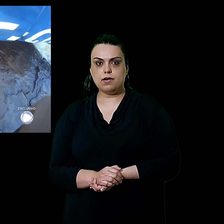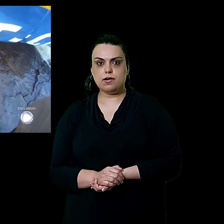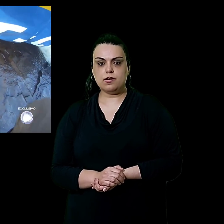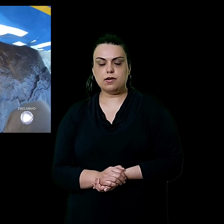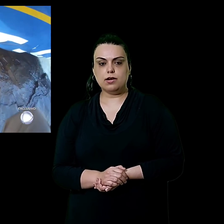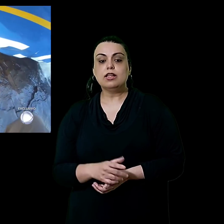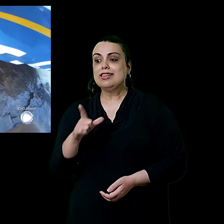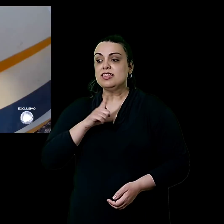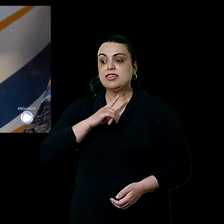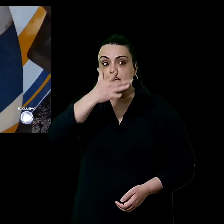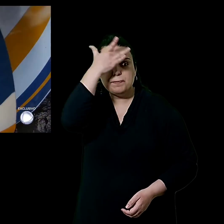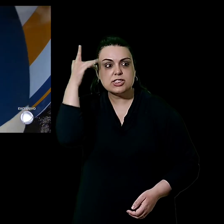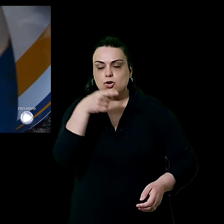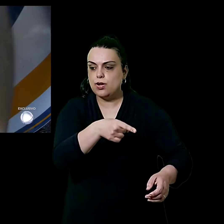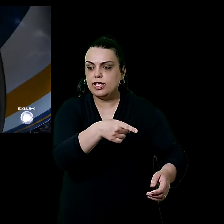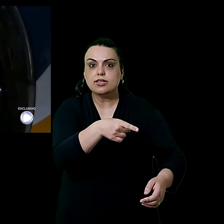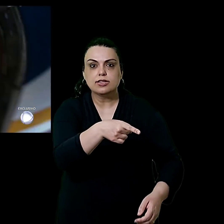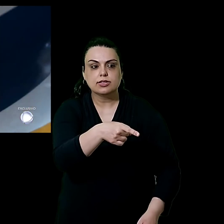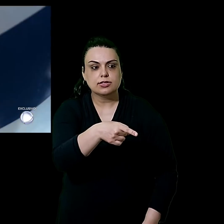Tem alguém aqui, ó.